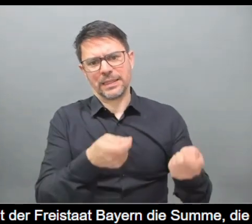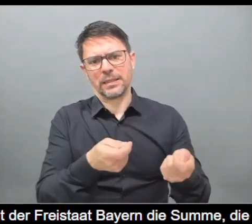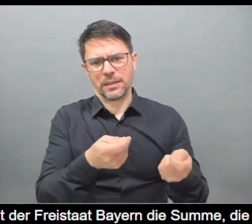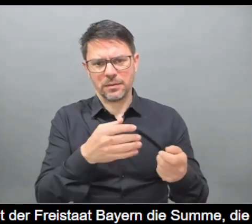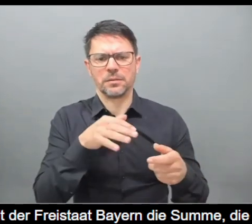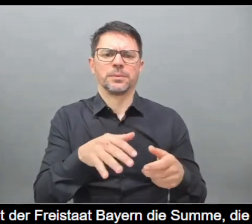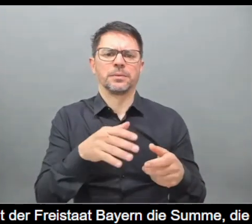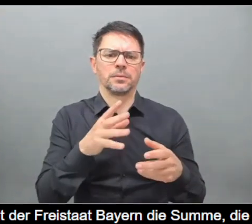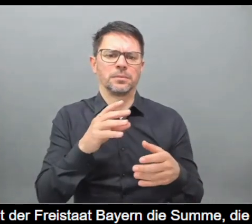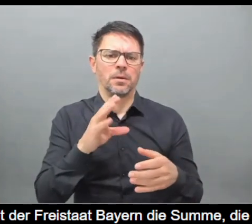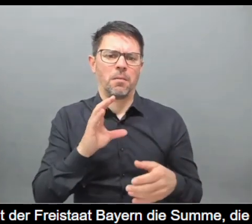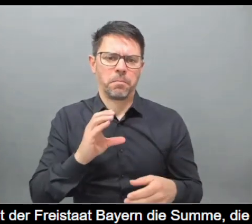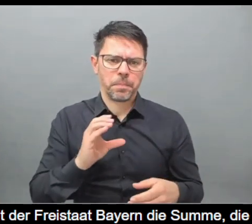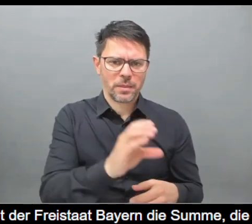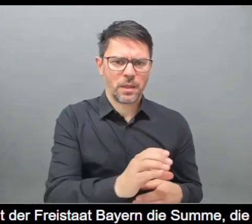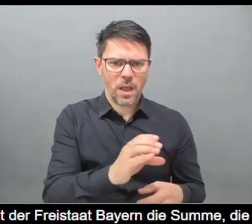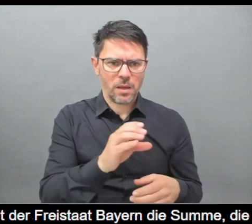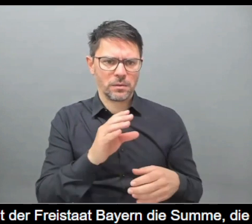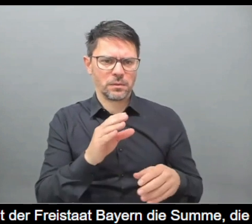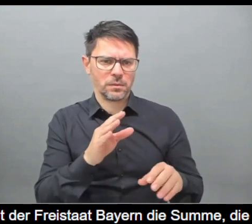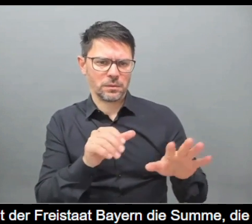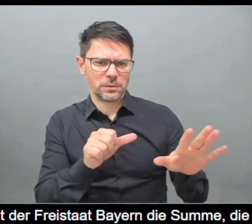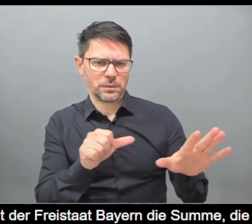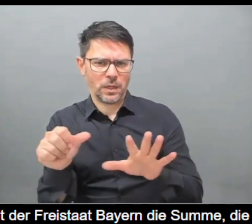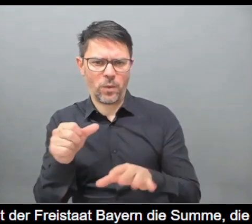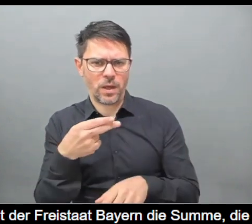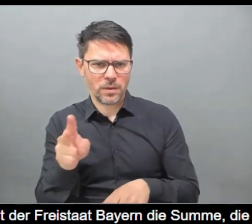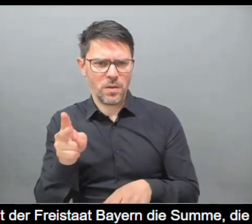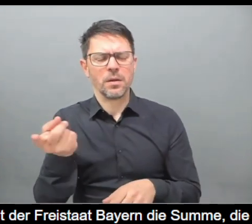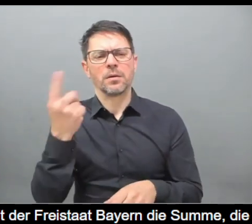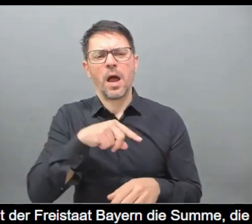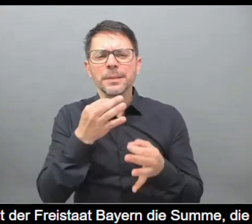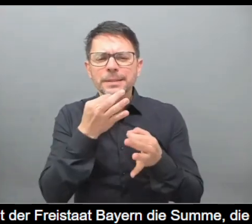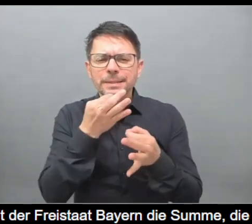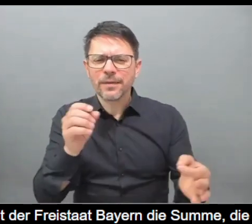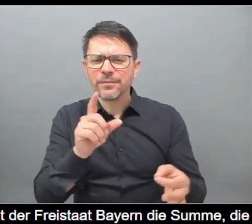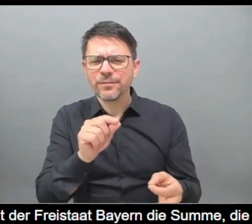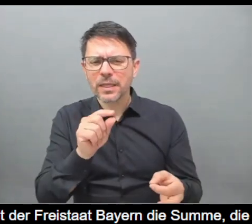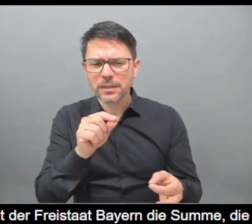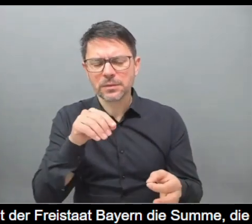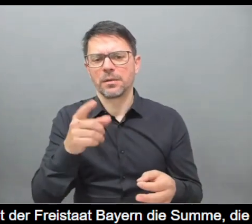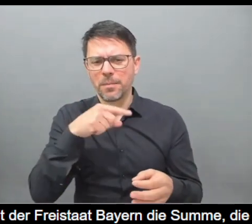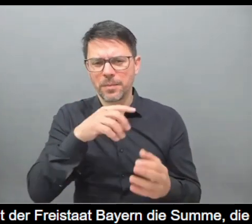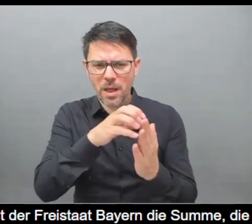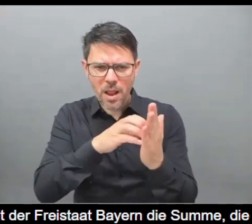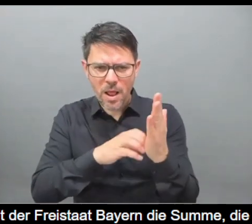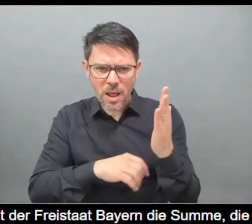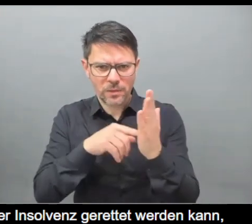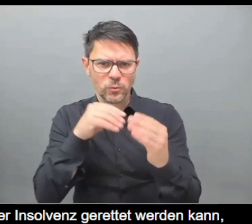Ministerpräsidenten, dass auch nicht leitungsgebundene Energieträger wie Pellet oder Öl in diese